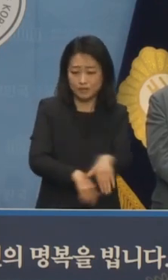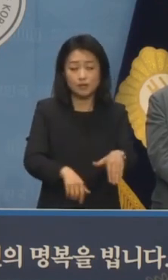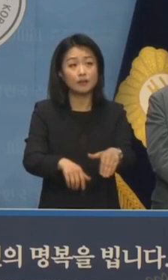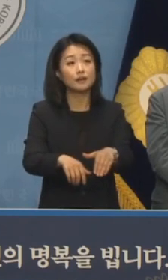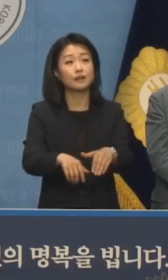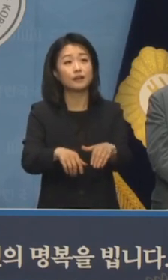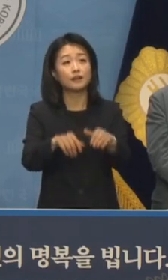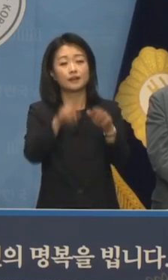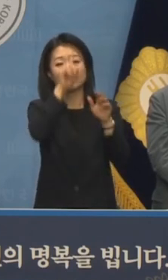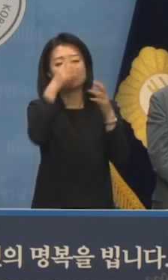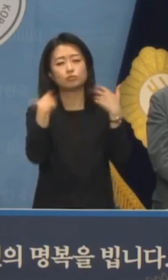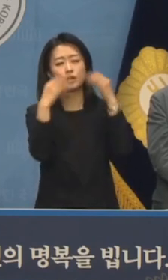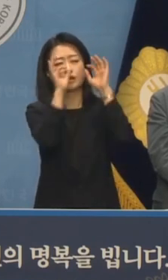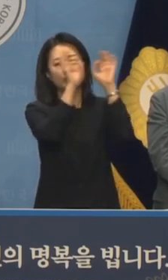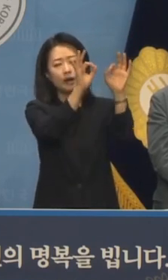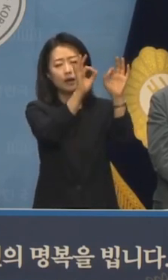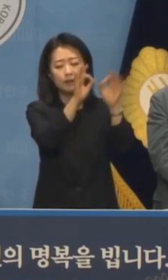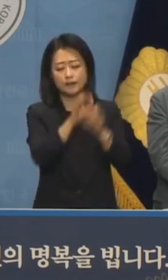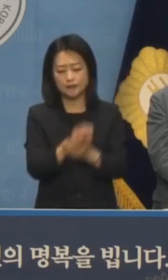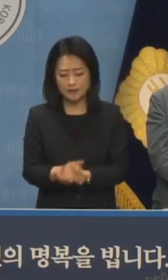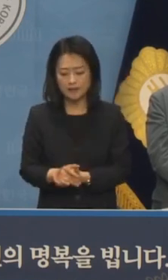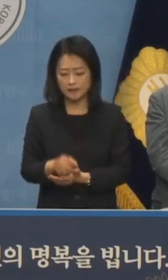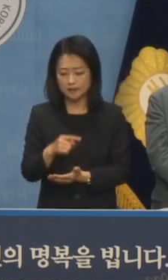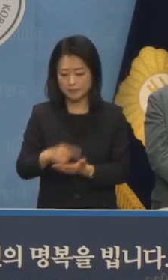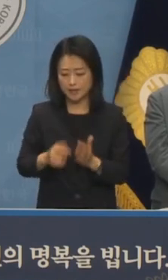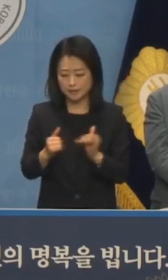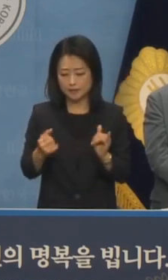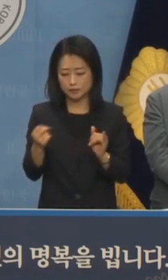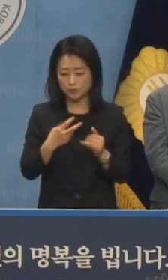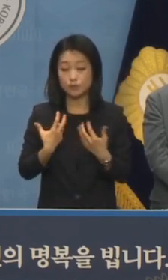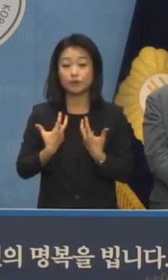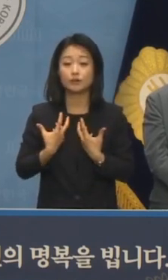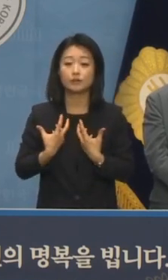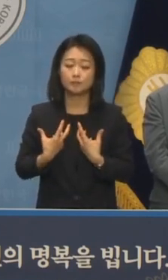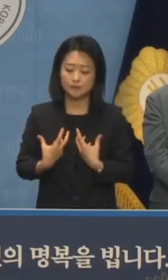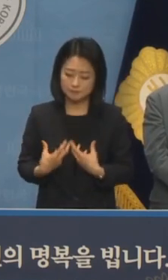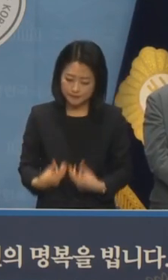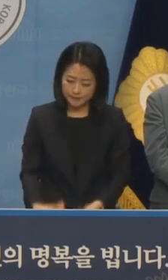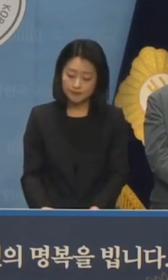보면서 저를 비롯한 피해자들은 또 절망하였습니다.